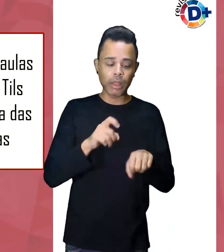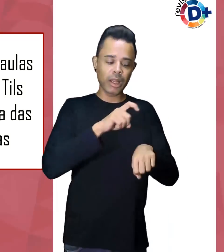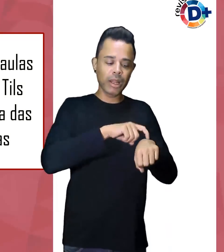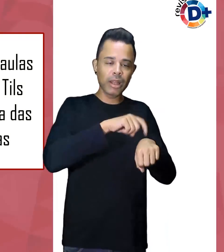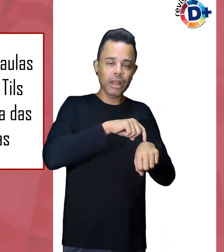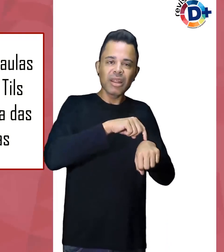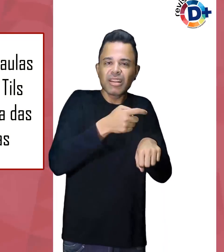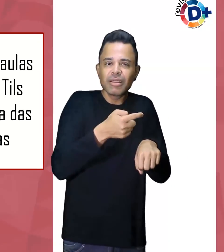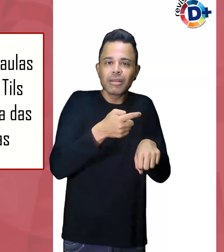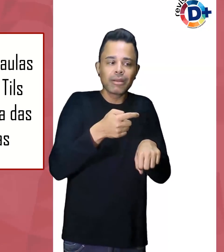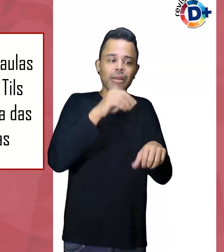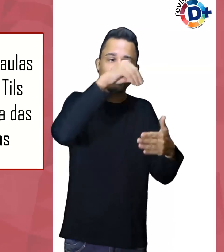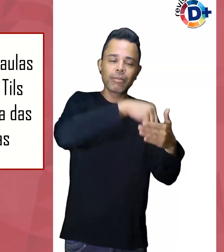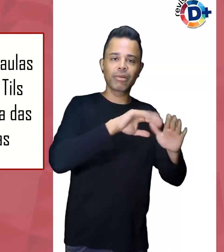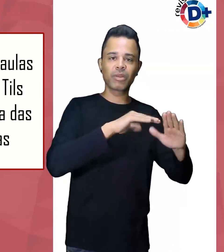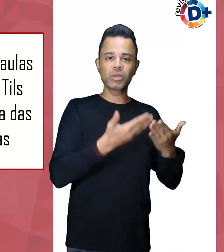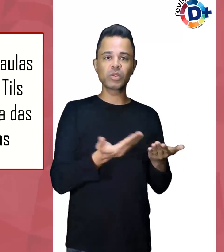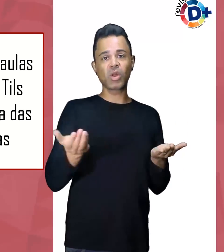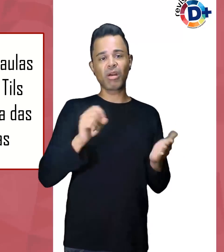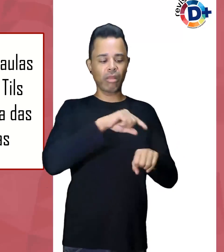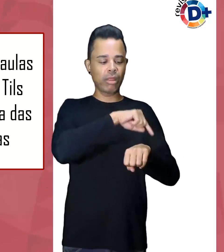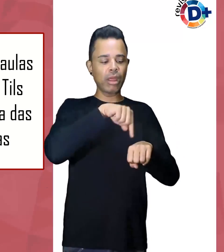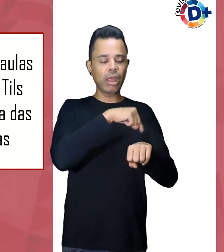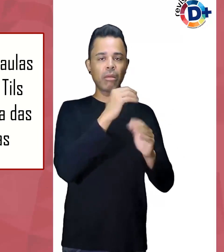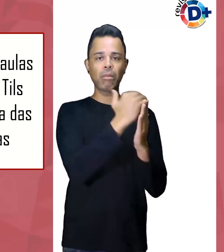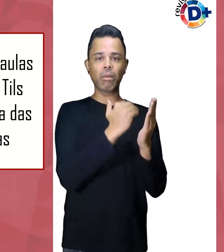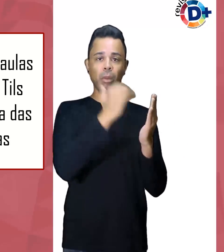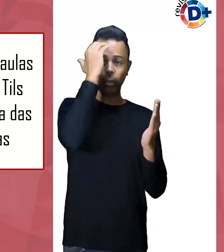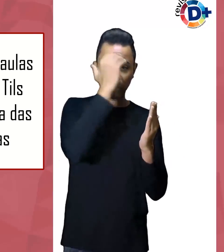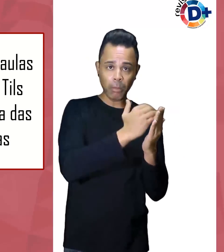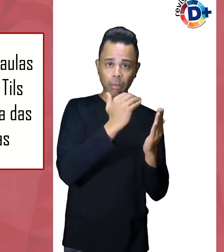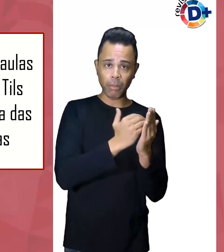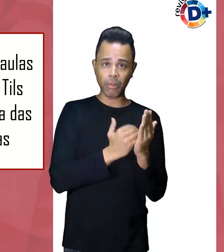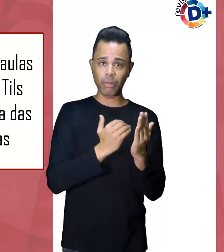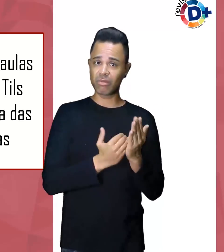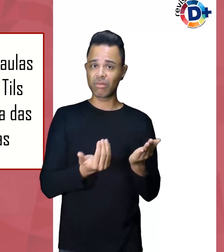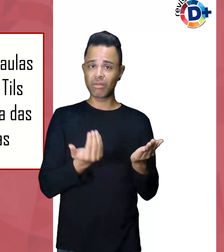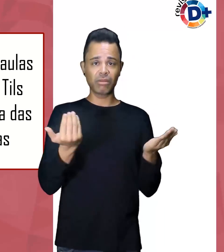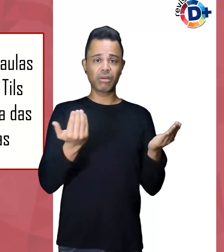cumprir com as obrigações, de realizar atividades que se destinam meramente a preencher a carga